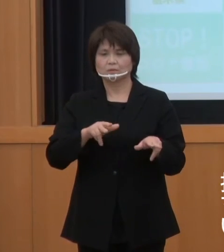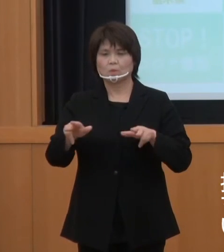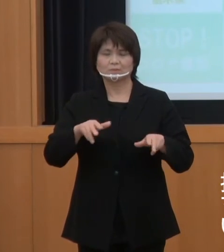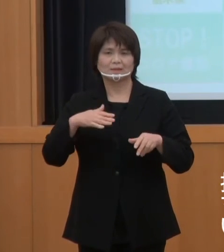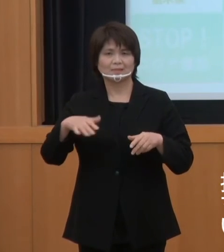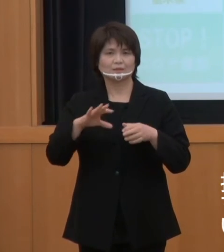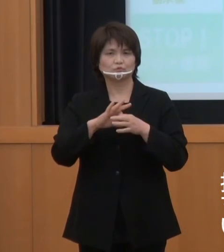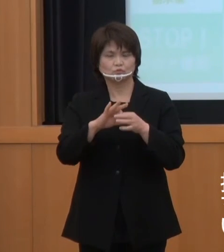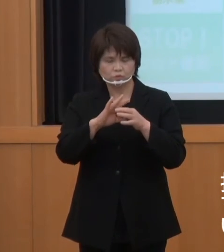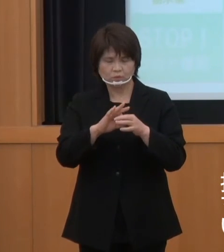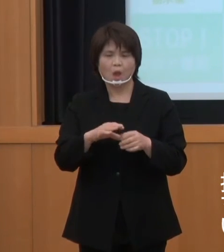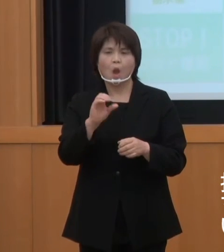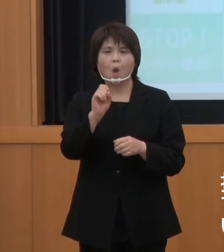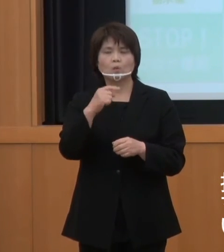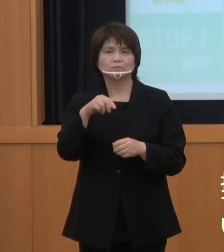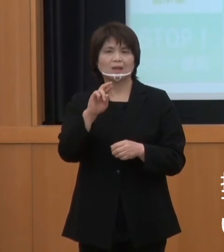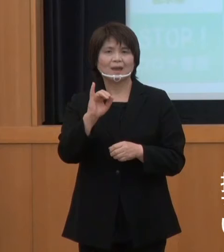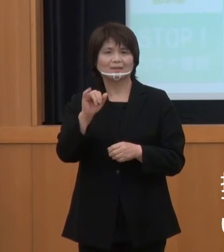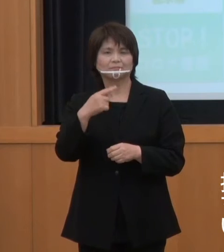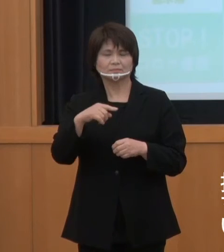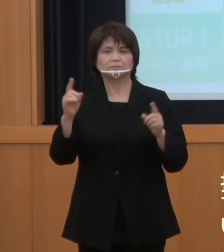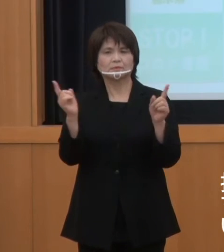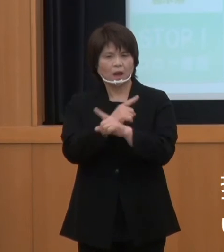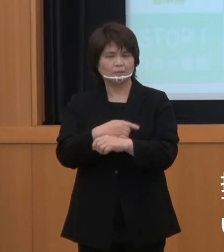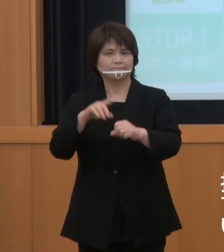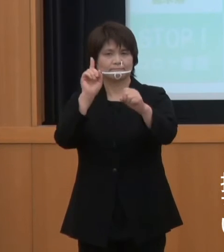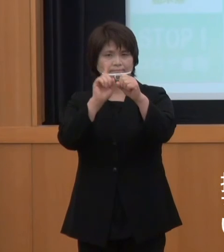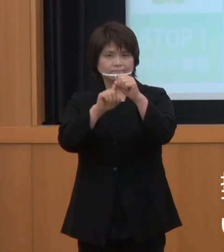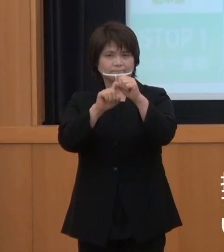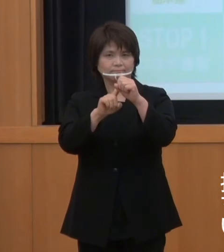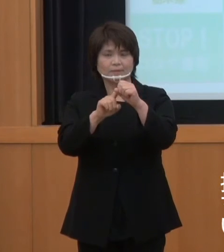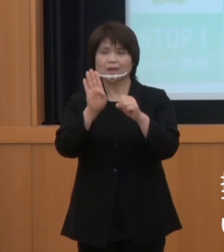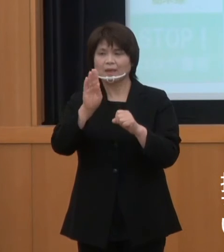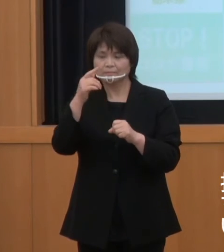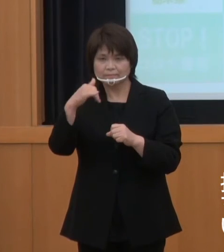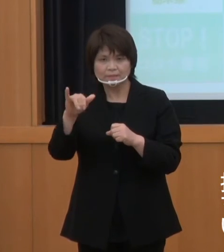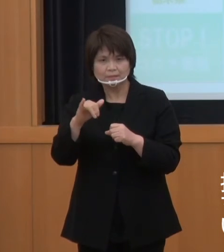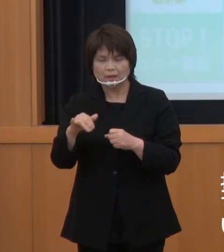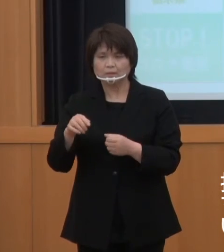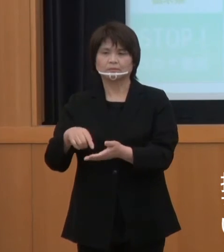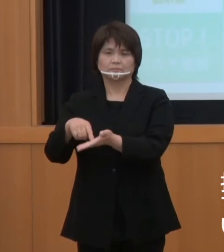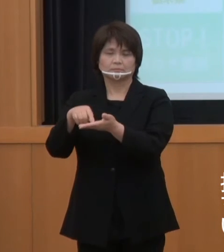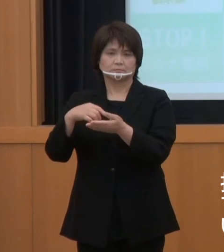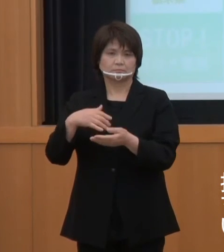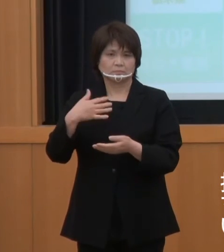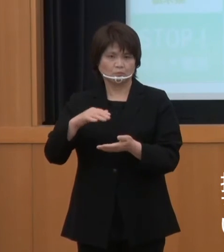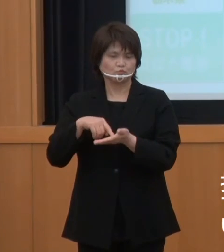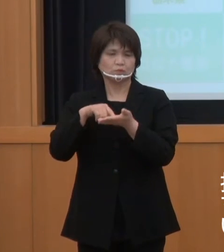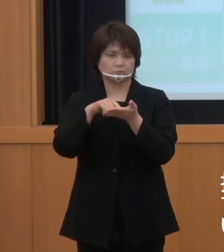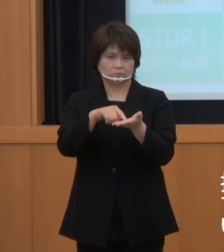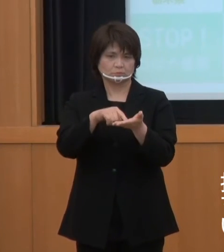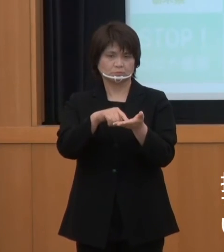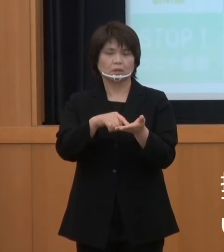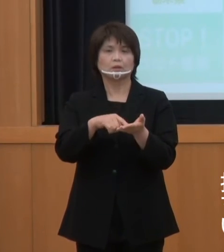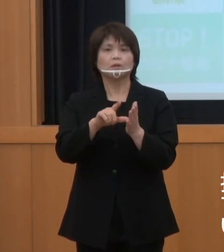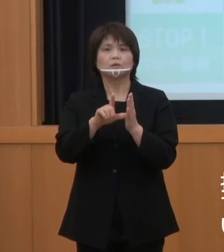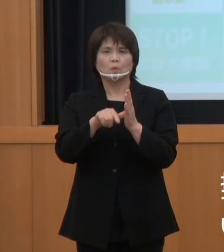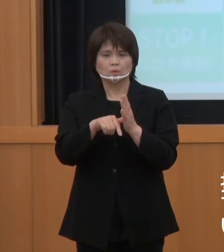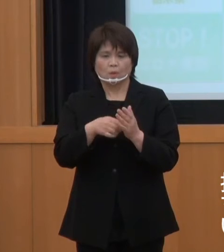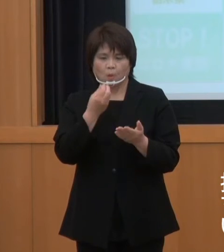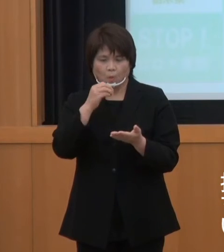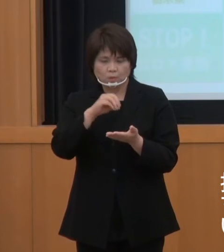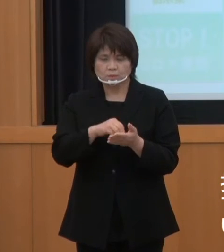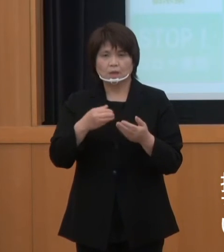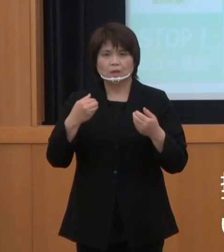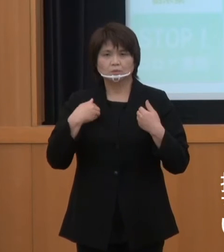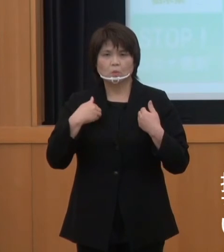オンライン化の実現に向けて、県民からの申請等にかかる手続きのうち、応印を求